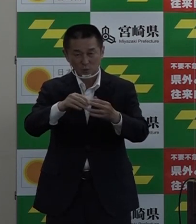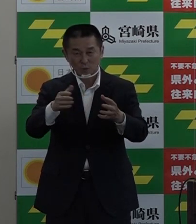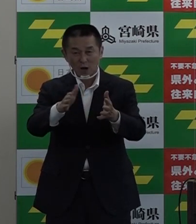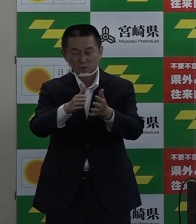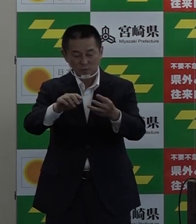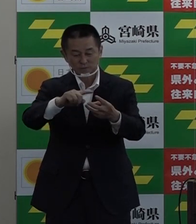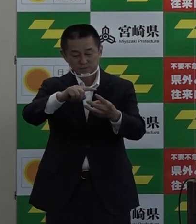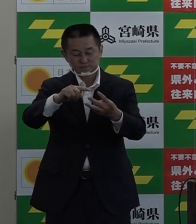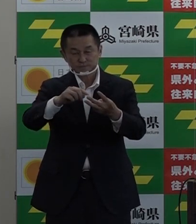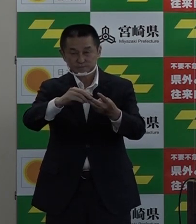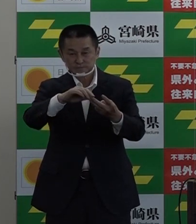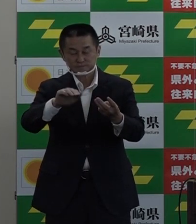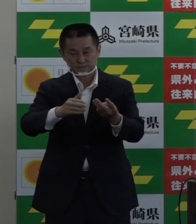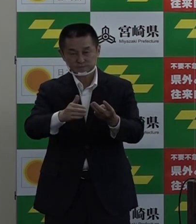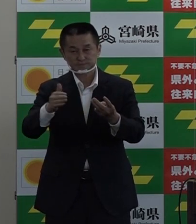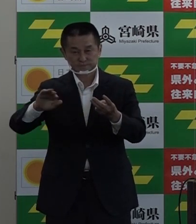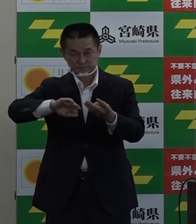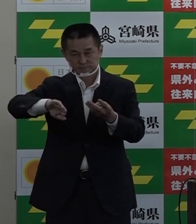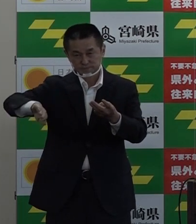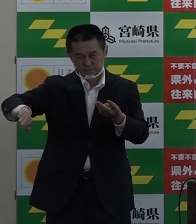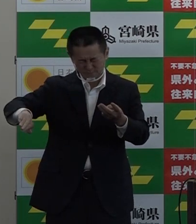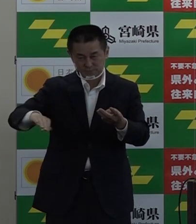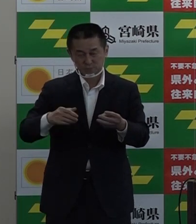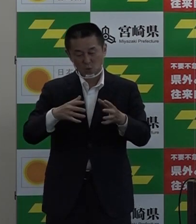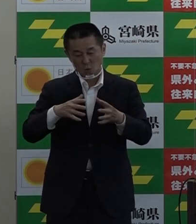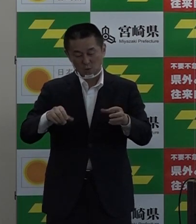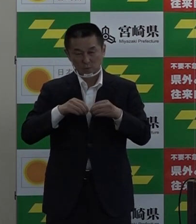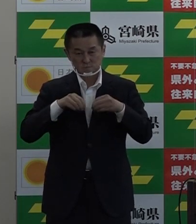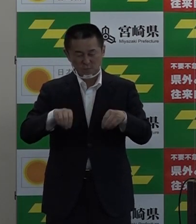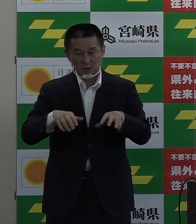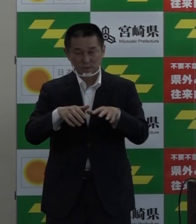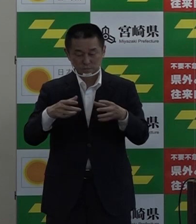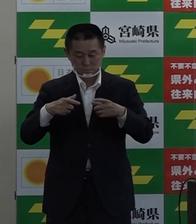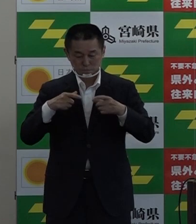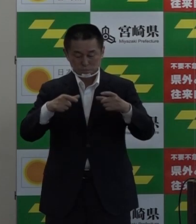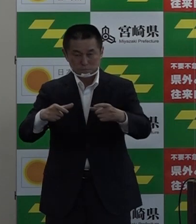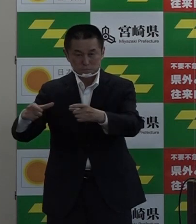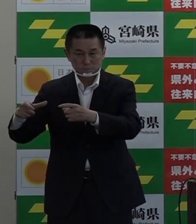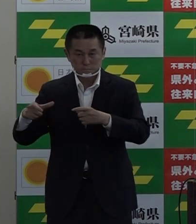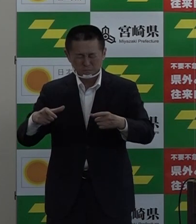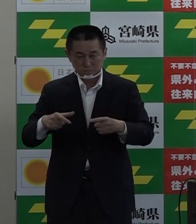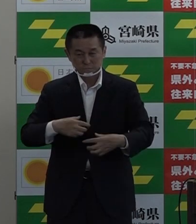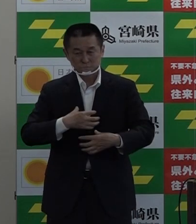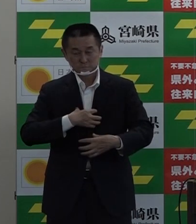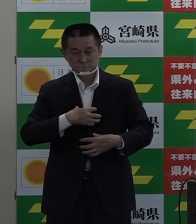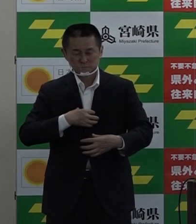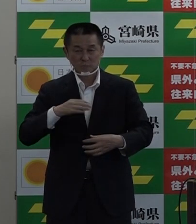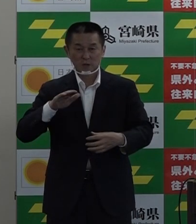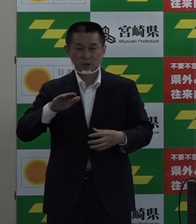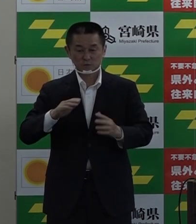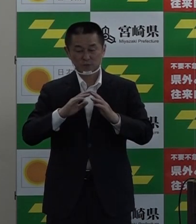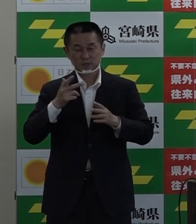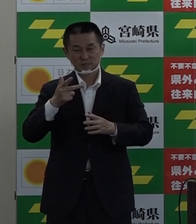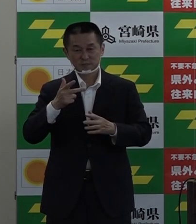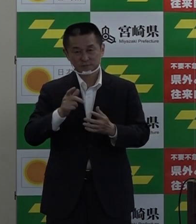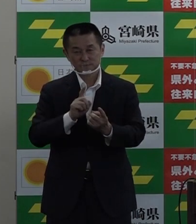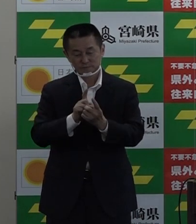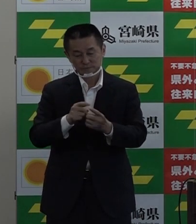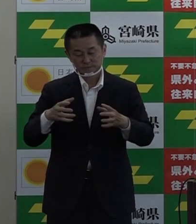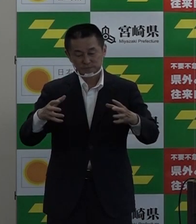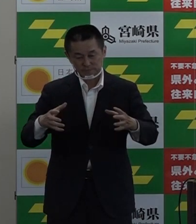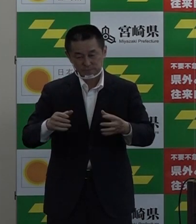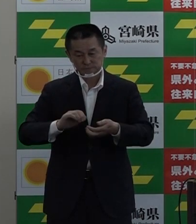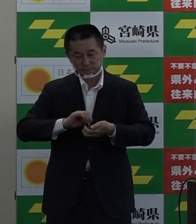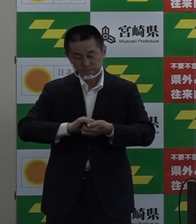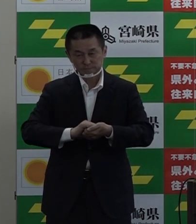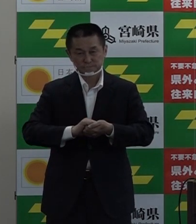て、大きく感染が拡大しクラスターも発生をしているこの宮崎市に対象を